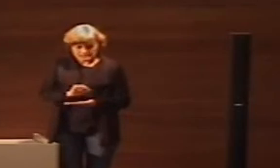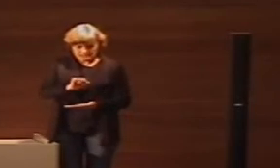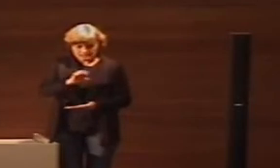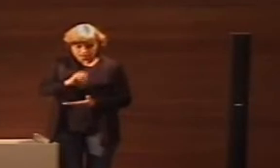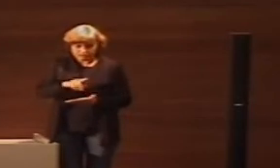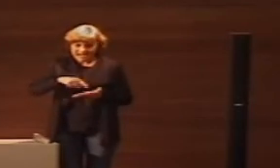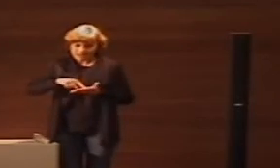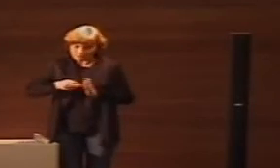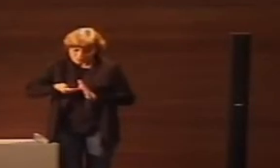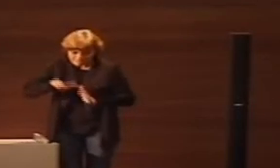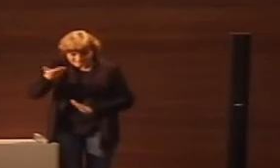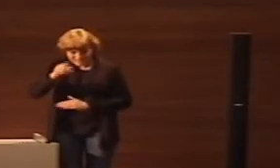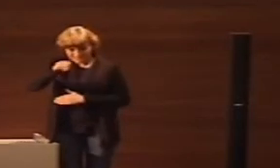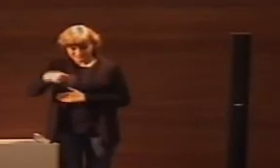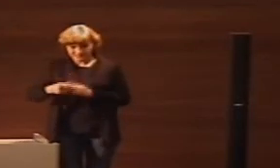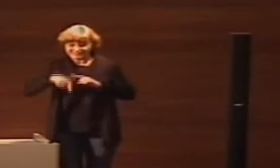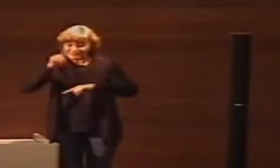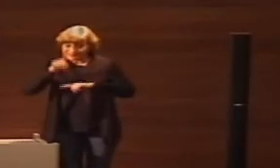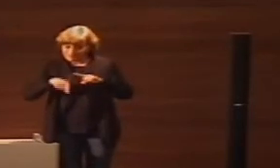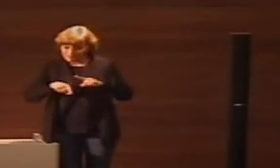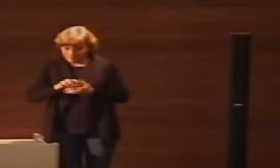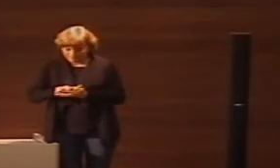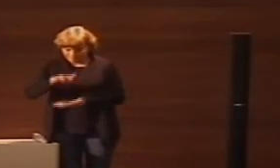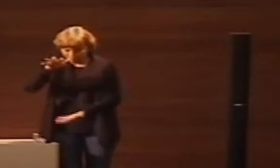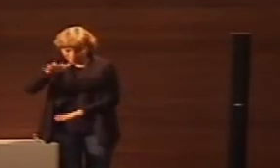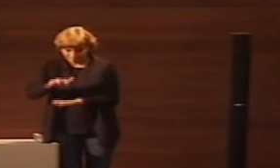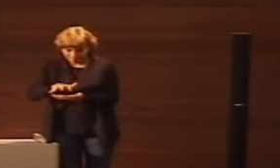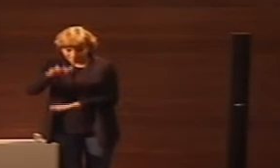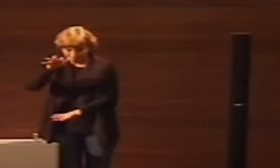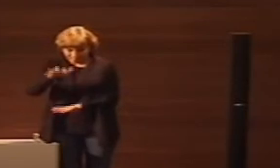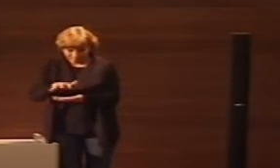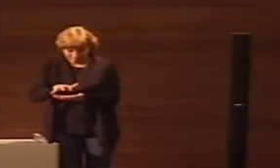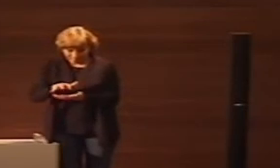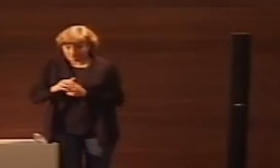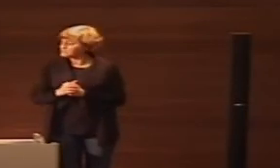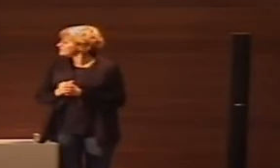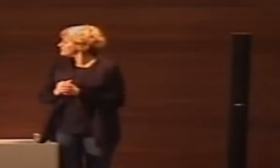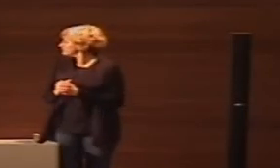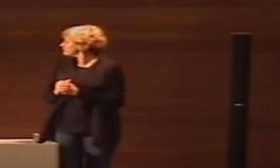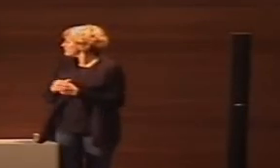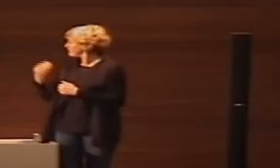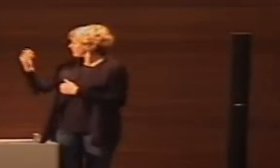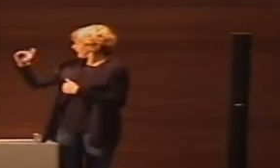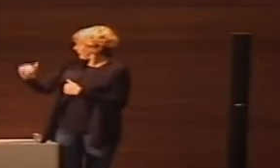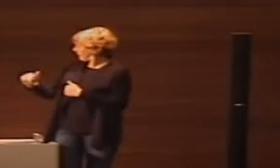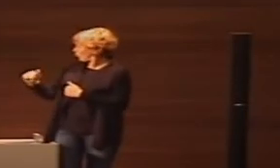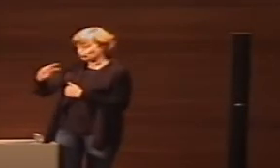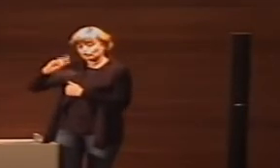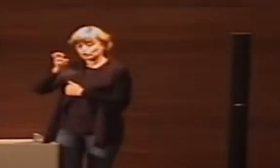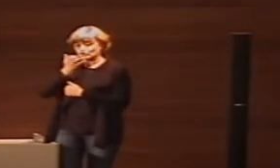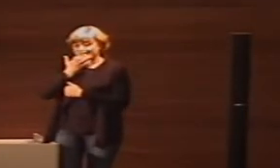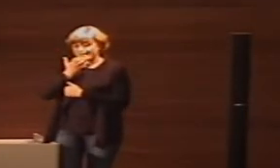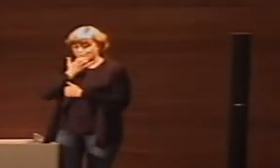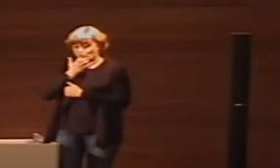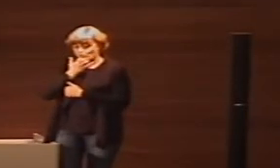derecha otro modelo también de pago por volumen usando contenedores. No cabe